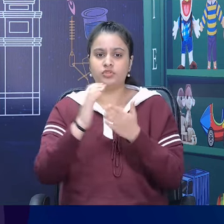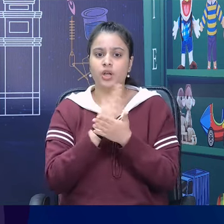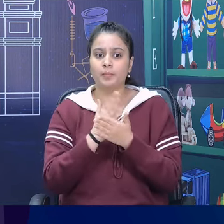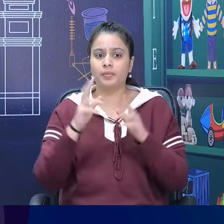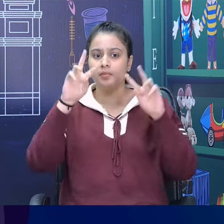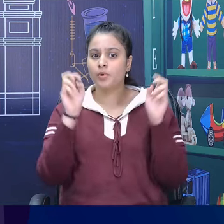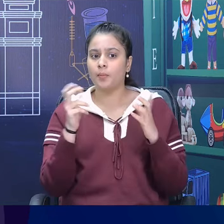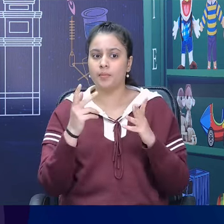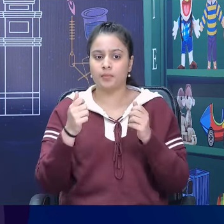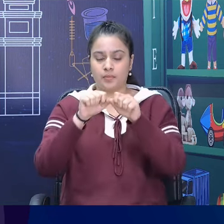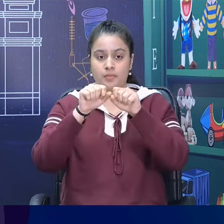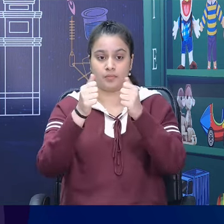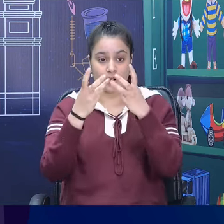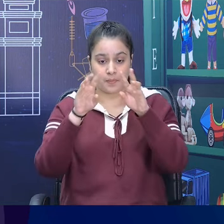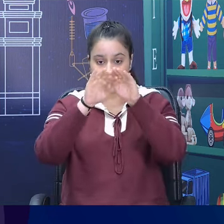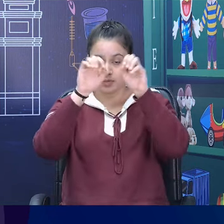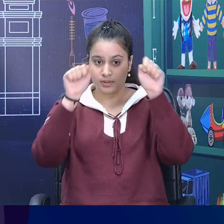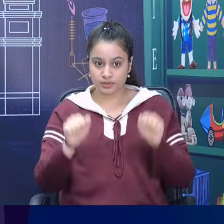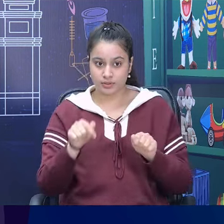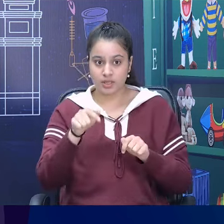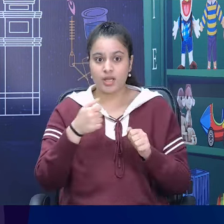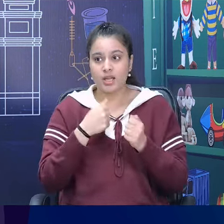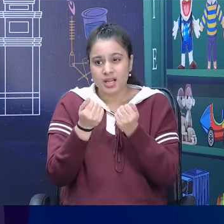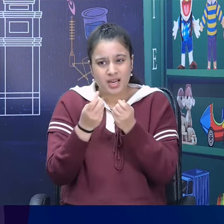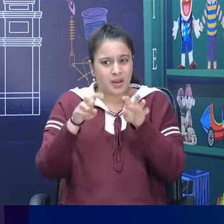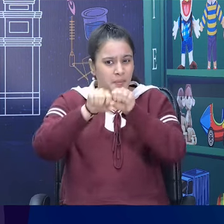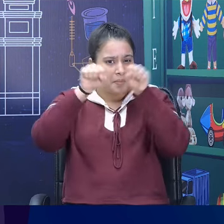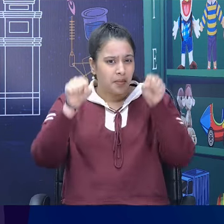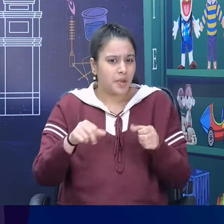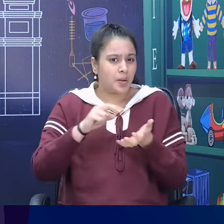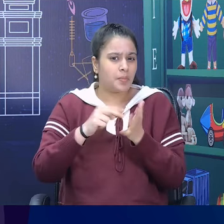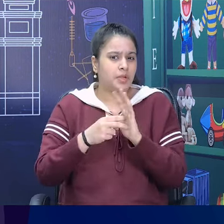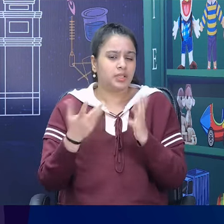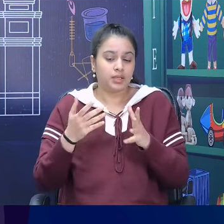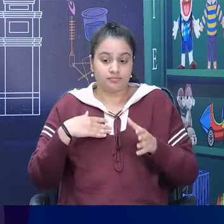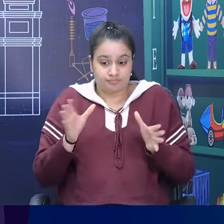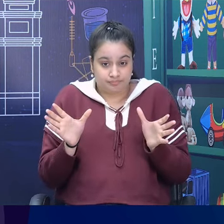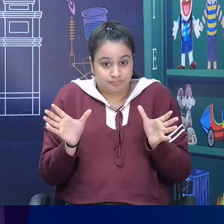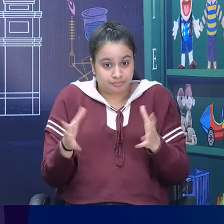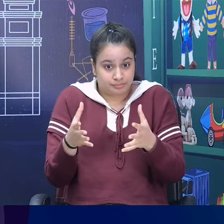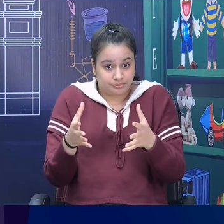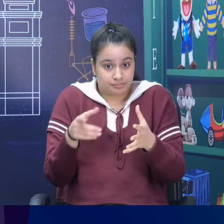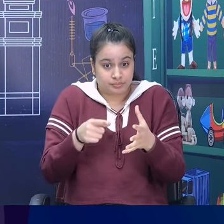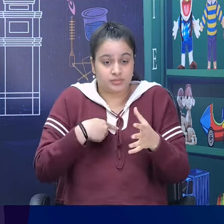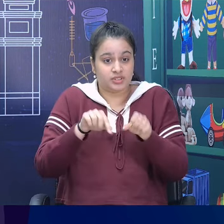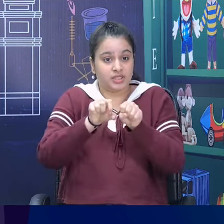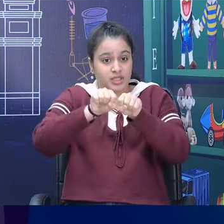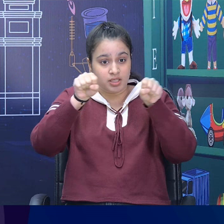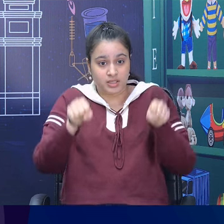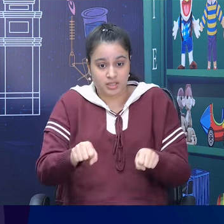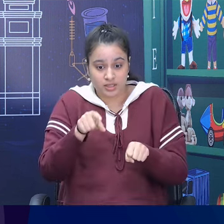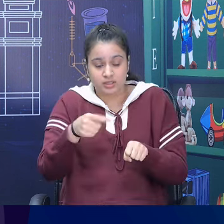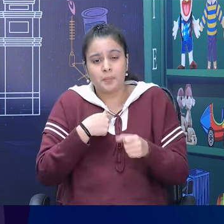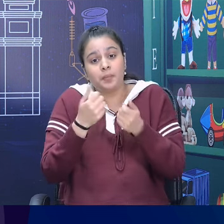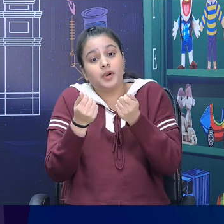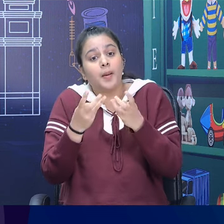के बारे में हम बात करते हैं तो नंबर सिस्टम एक हमारा जो कलेक्शन है हमारे पास डिफाइन करते हैं कि यह सिस्टम है राइटिंग ऑफ एक्सप्रेसिंग